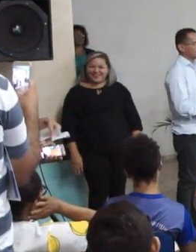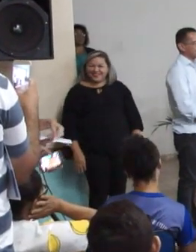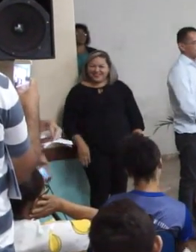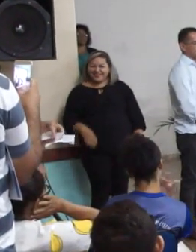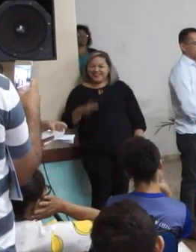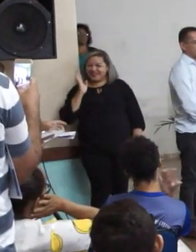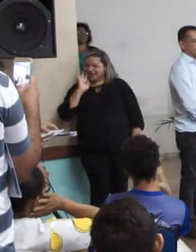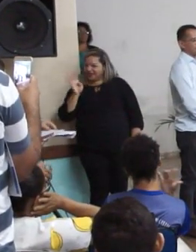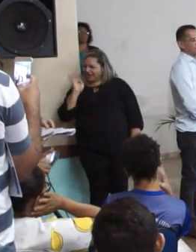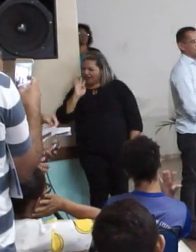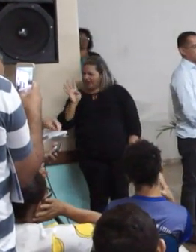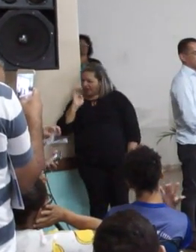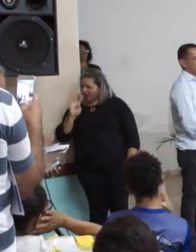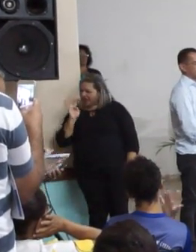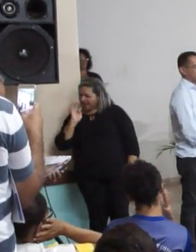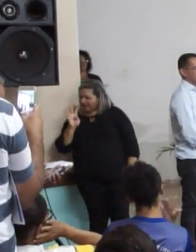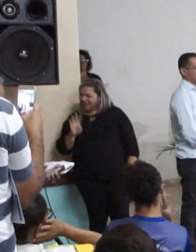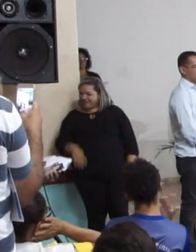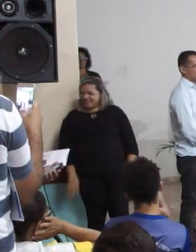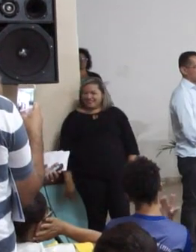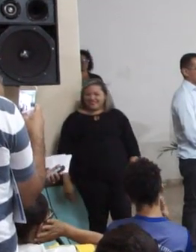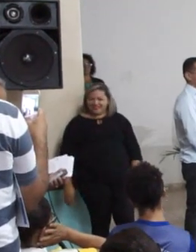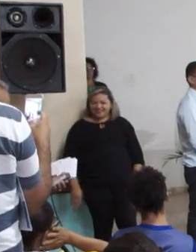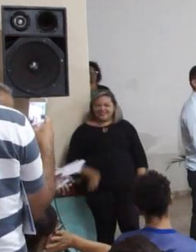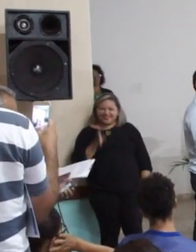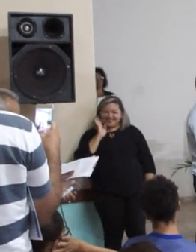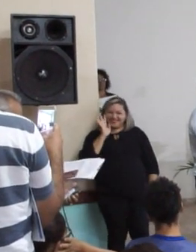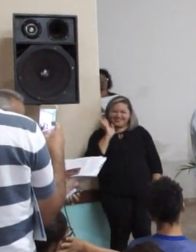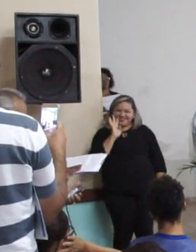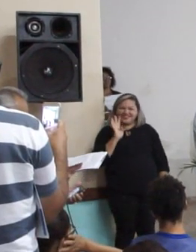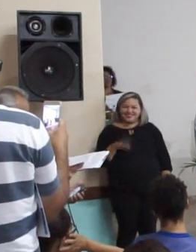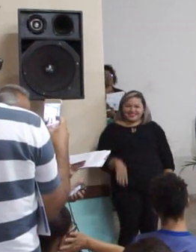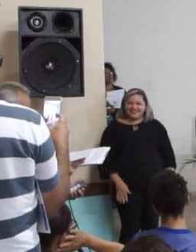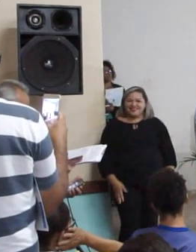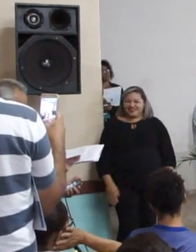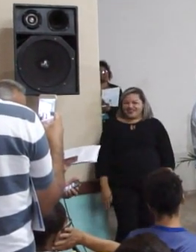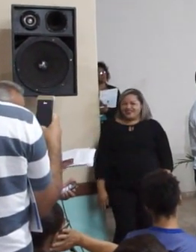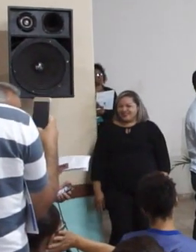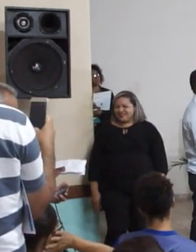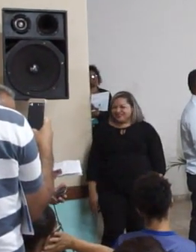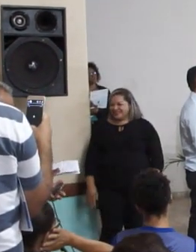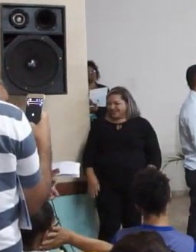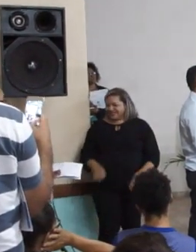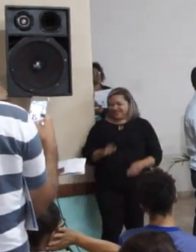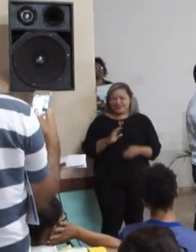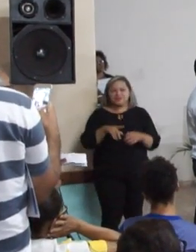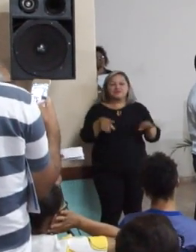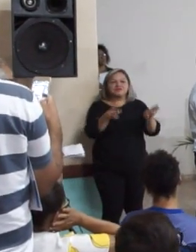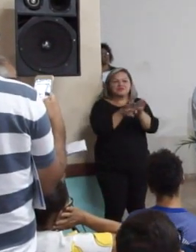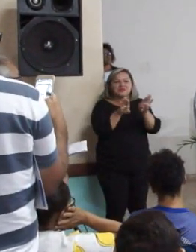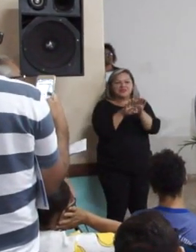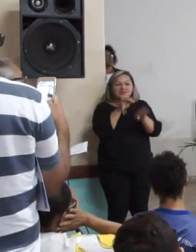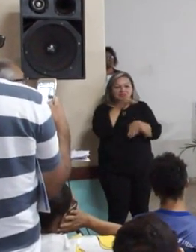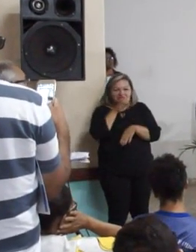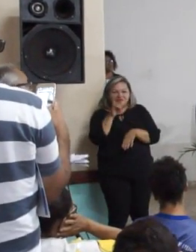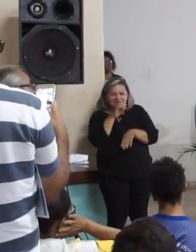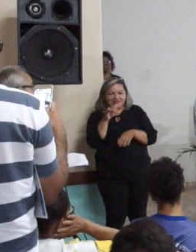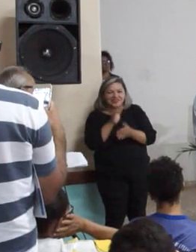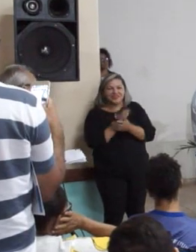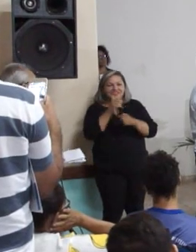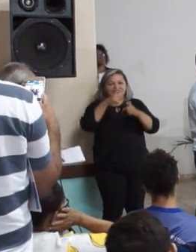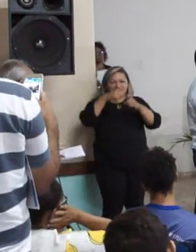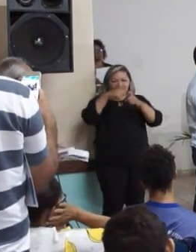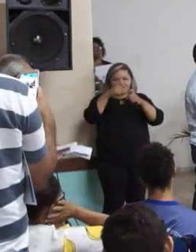A escolha do curso não é nossa. Estou dizendo que vou implantar medicina em Caxias. Mas pode ser medicina, pode ser odontologia, pode